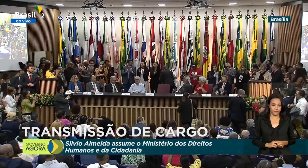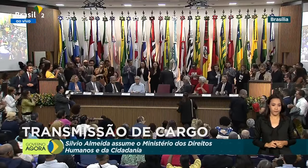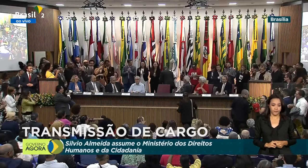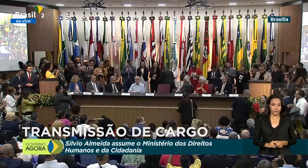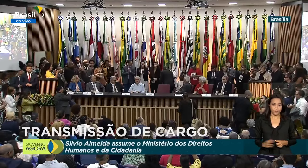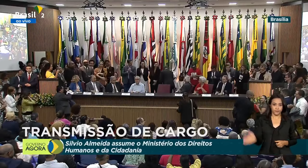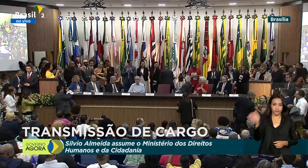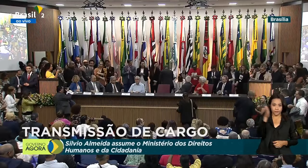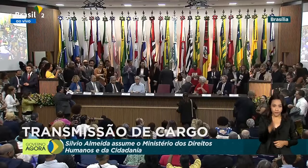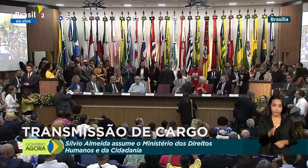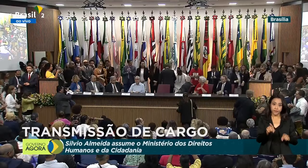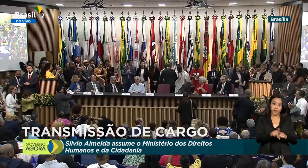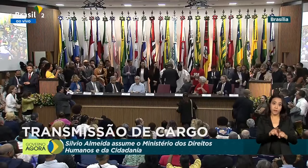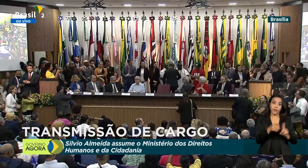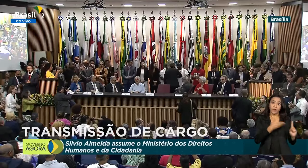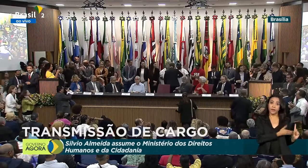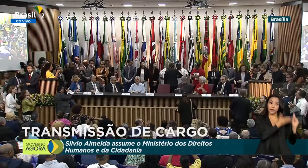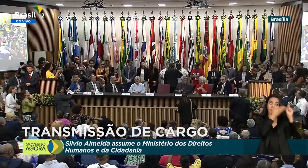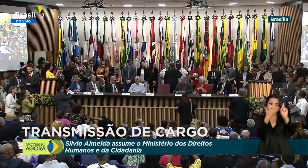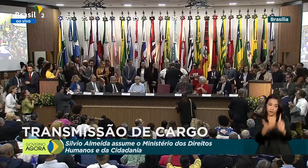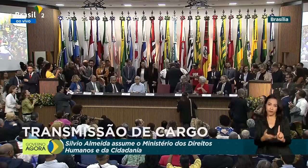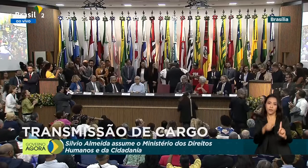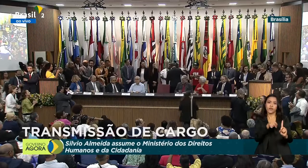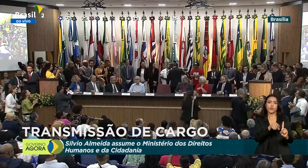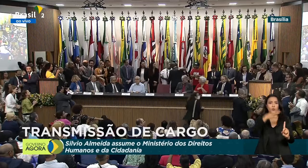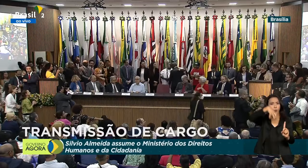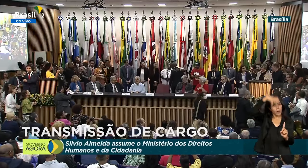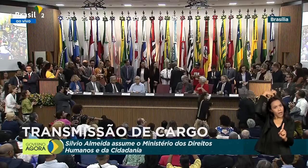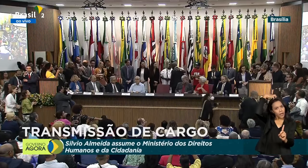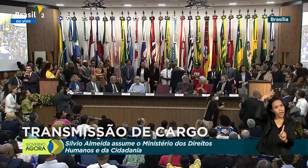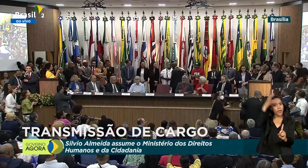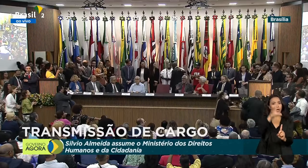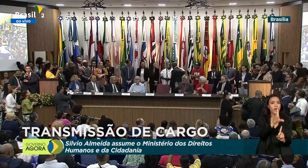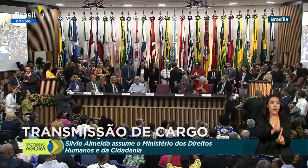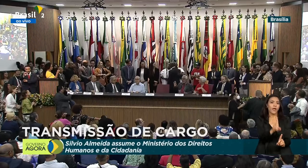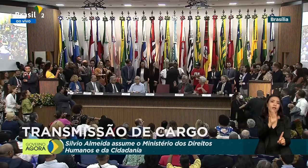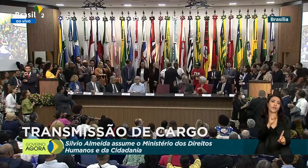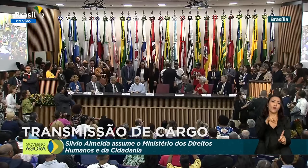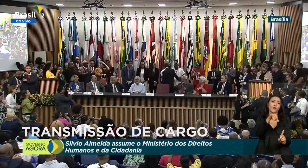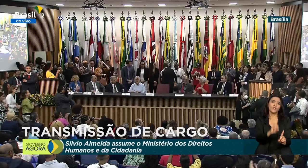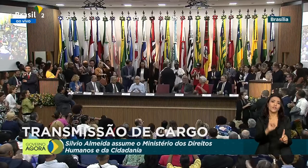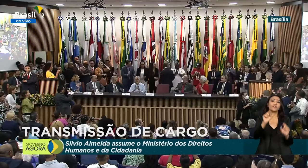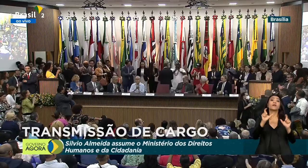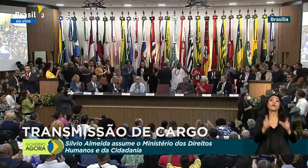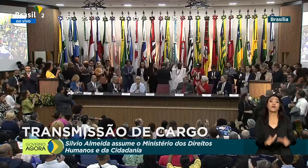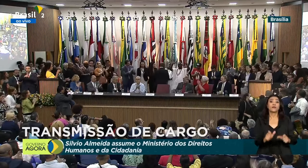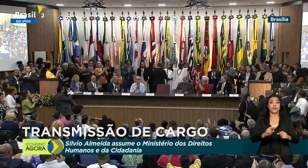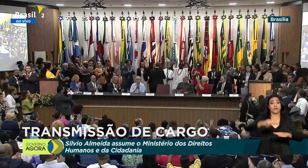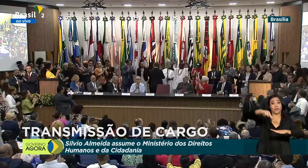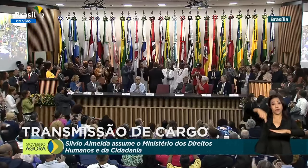emissário do Rei Doni e lê e fé da Nigéria